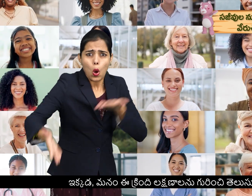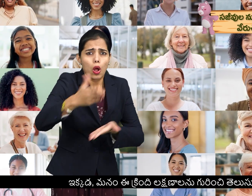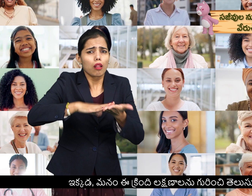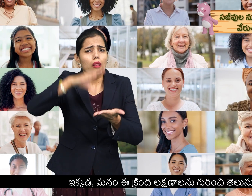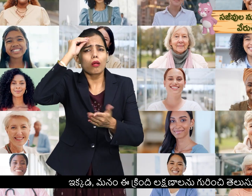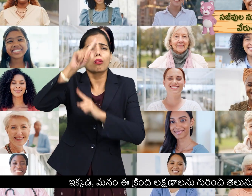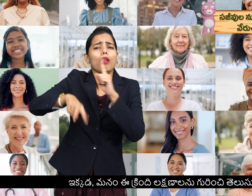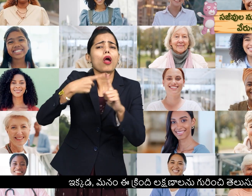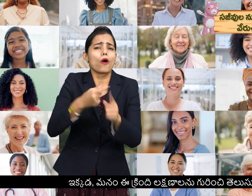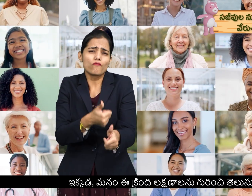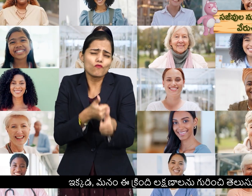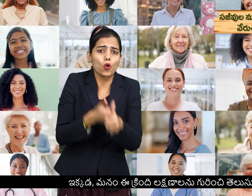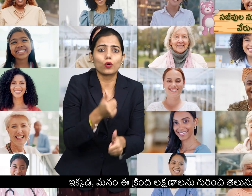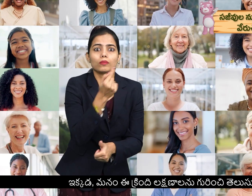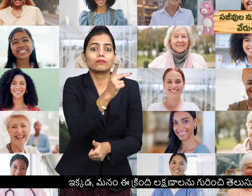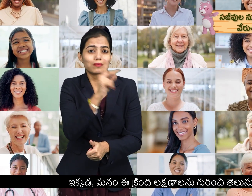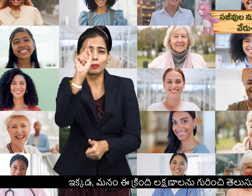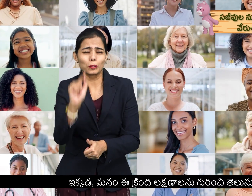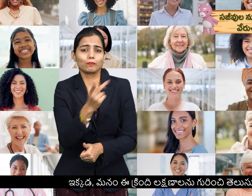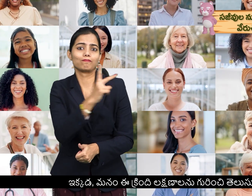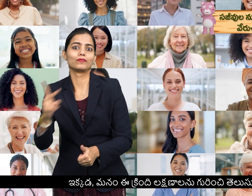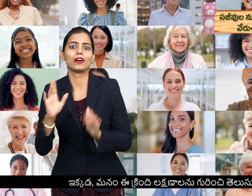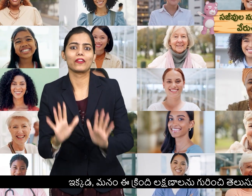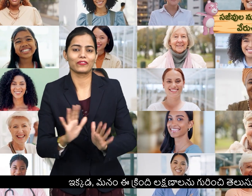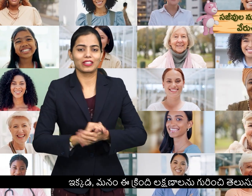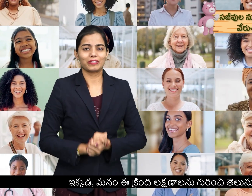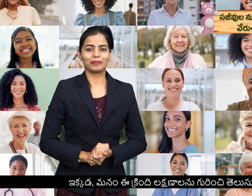ఇక్కడ మనం ఈ క్రింది లక్షణాలను గురించి తెలుసుకుందాం.